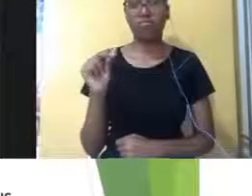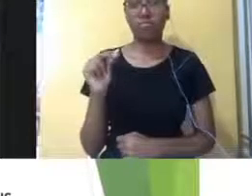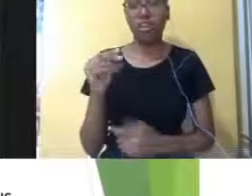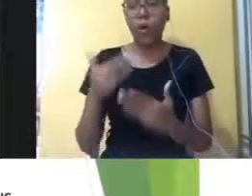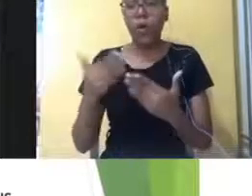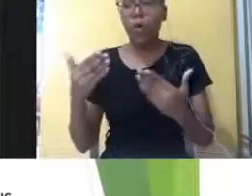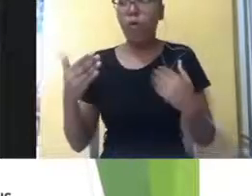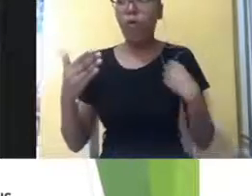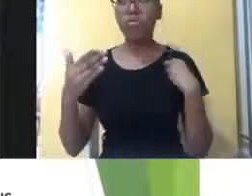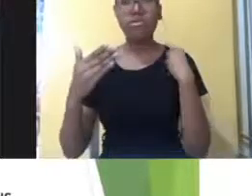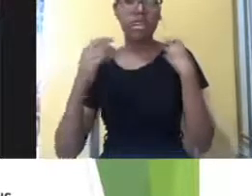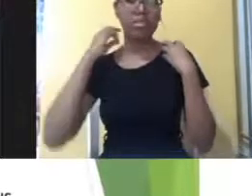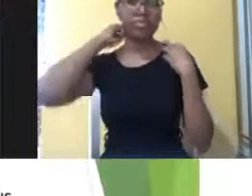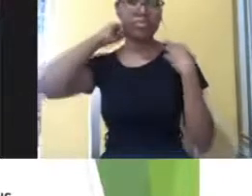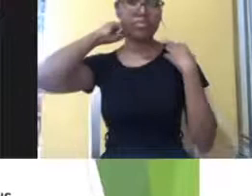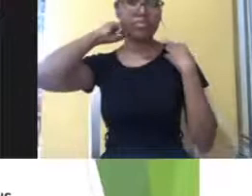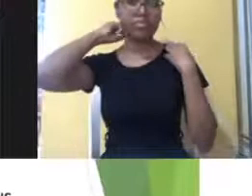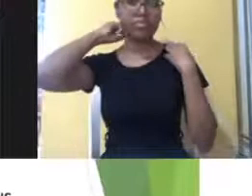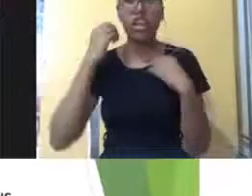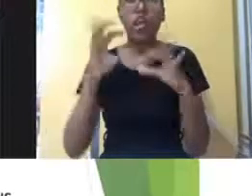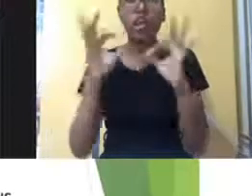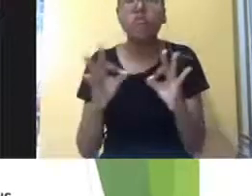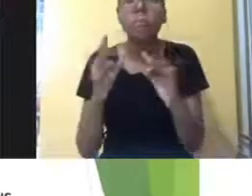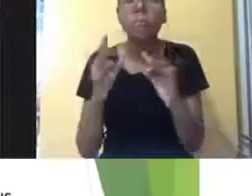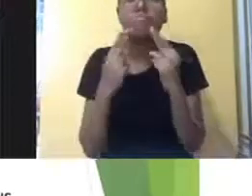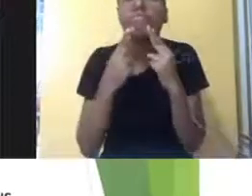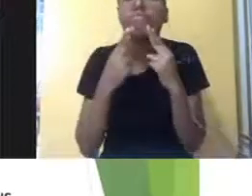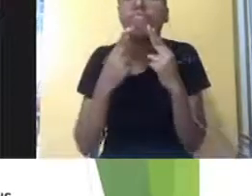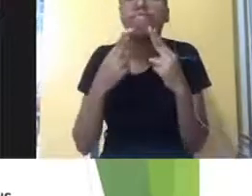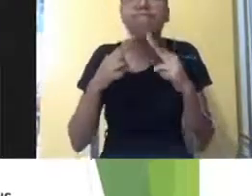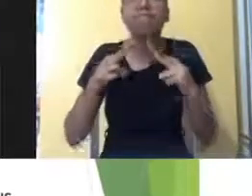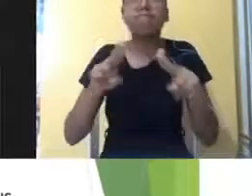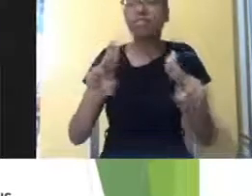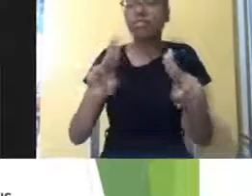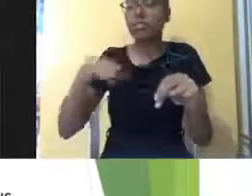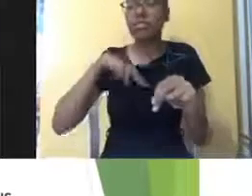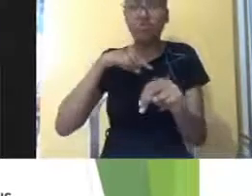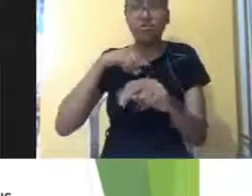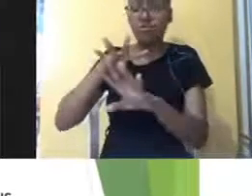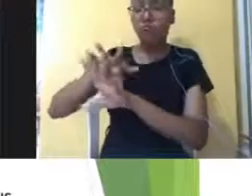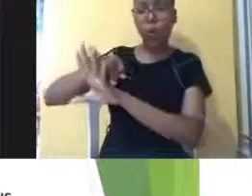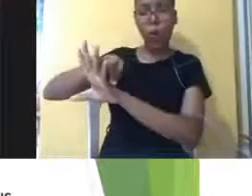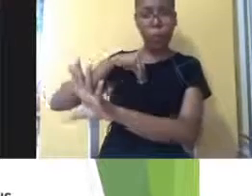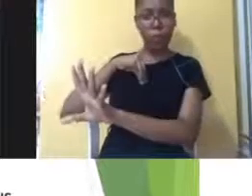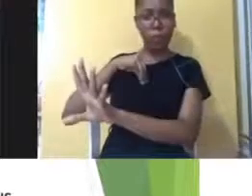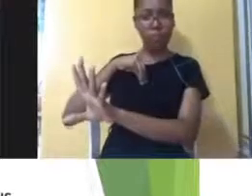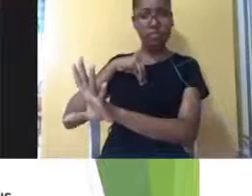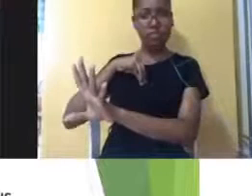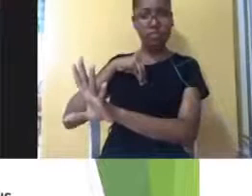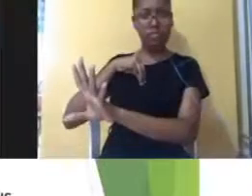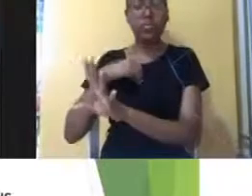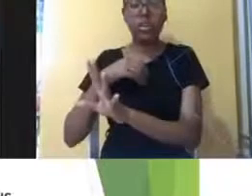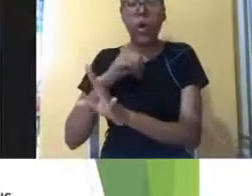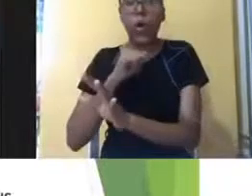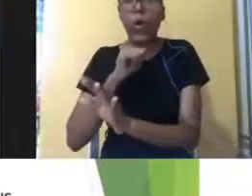como viendo, ok, yo hago esto, no hago esto, como que identificando así de manera per se, sino que se da, pero